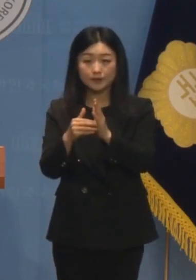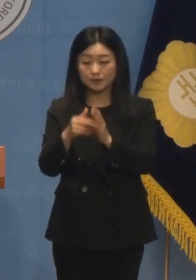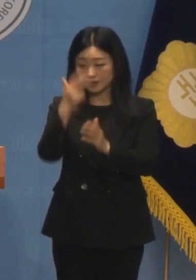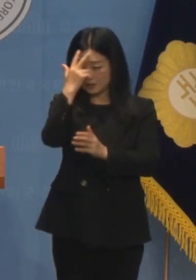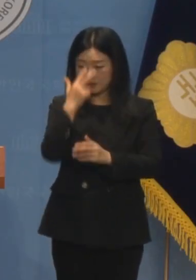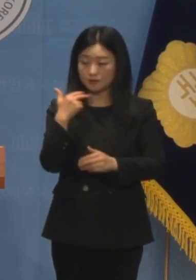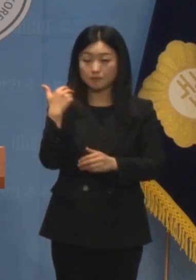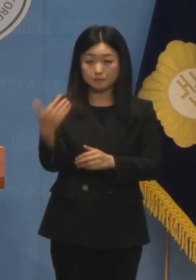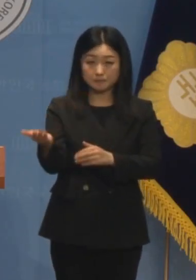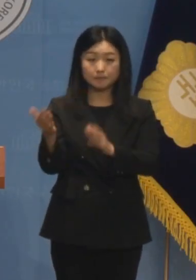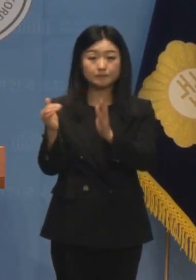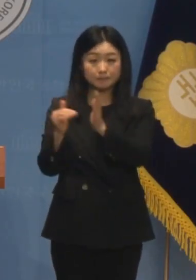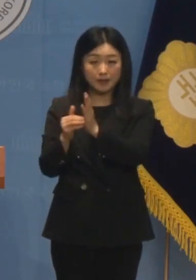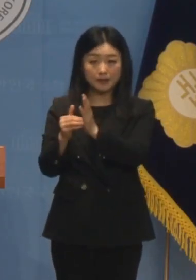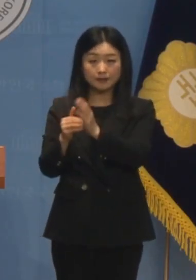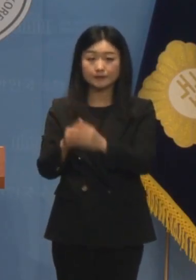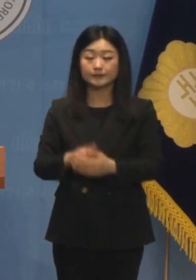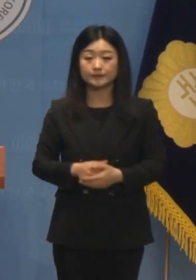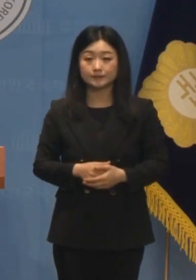면죄부를